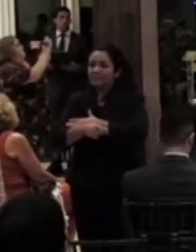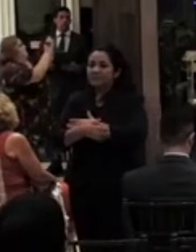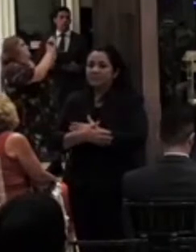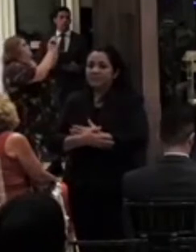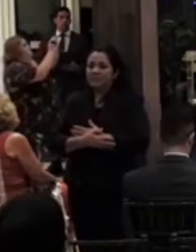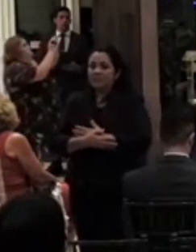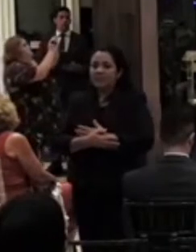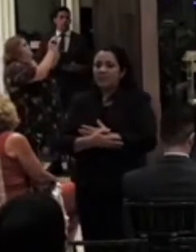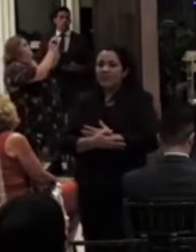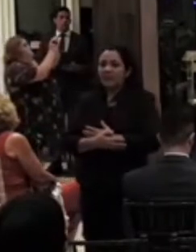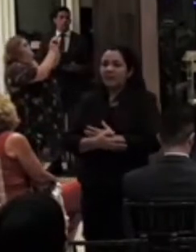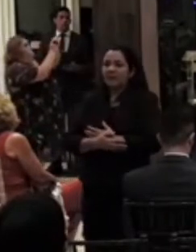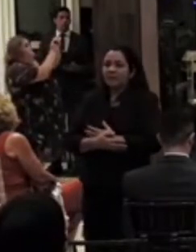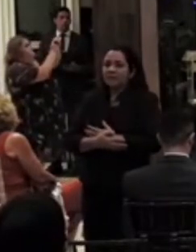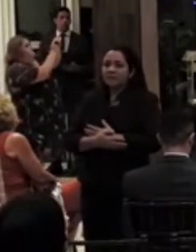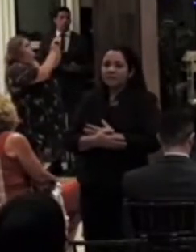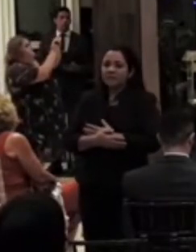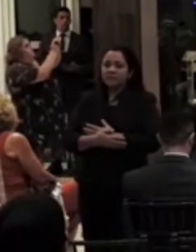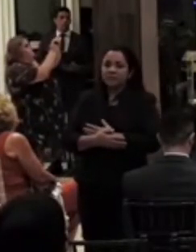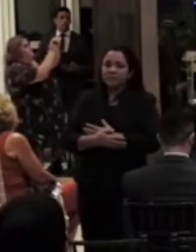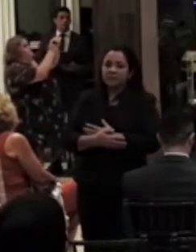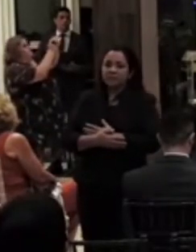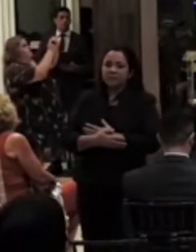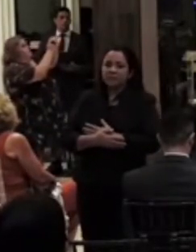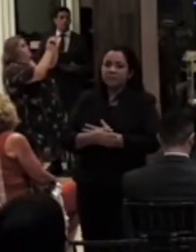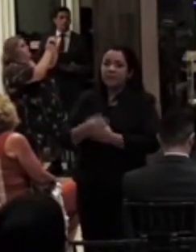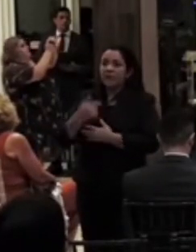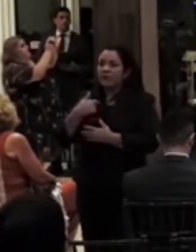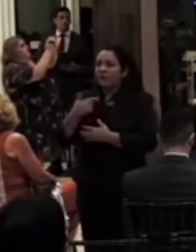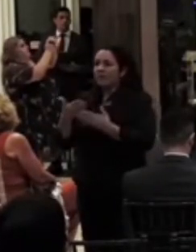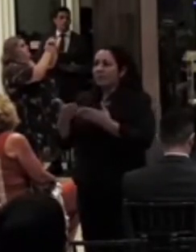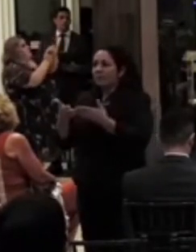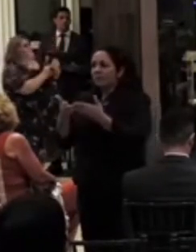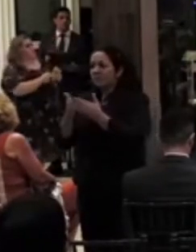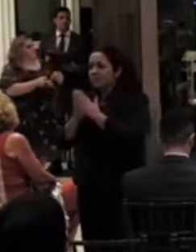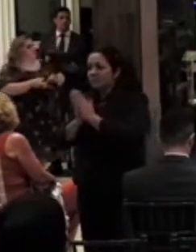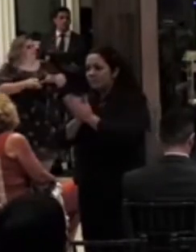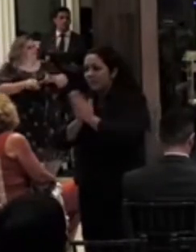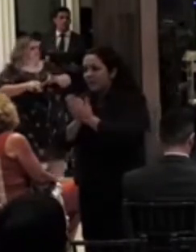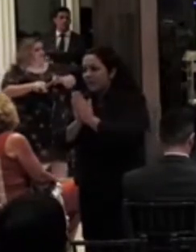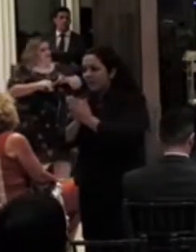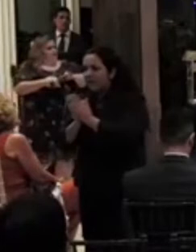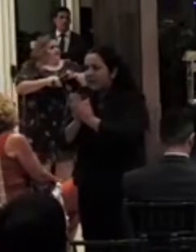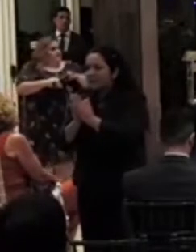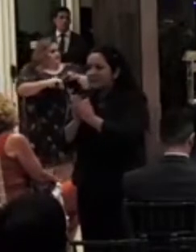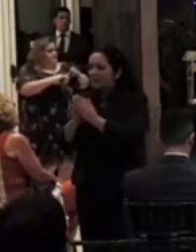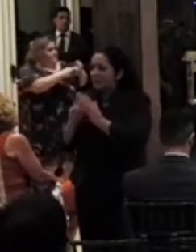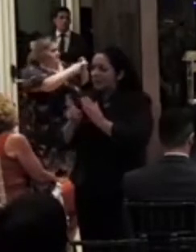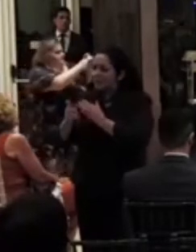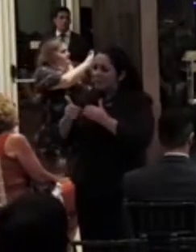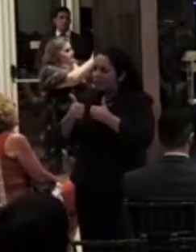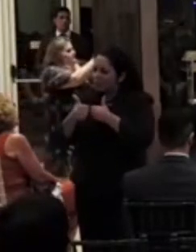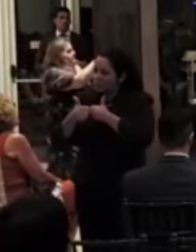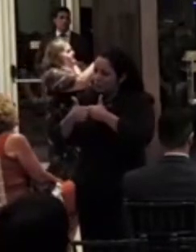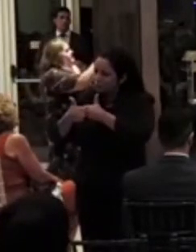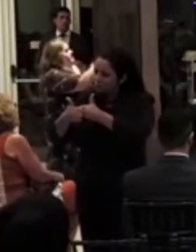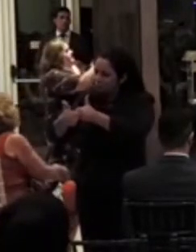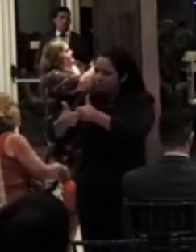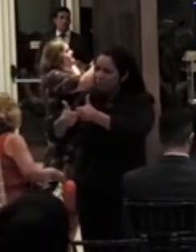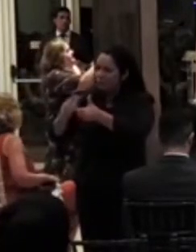afastemos muito. E eu faço um apelo que sigamos juntos, juntas, de mãos